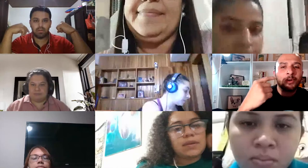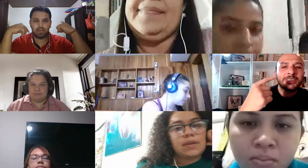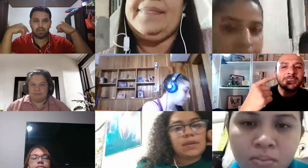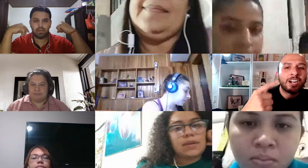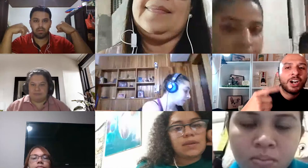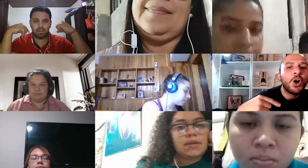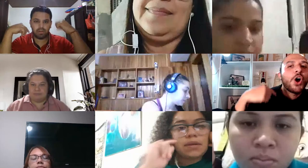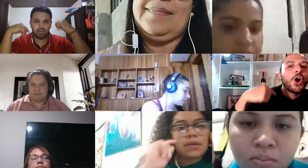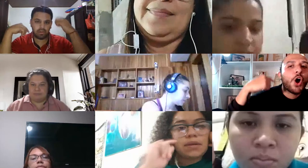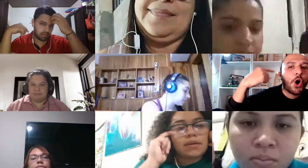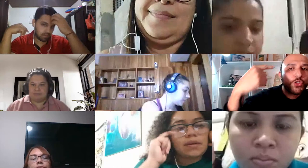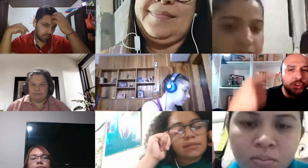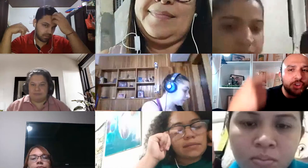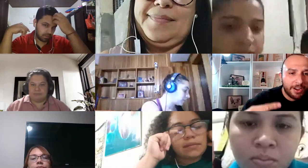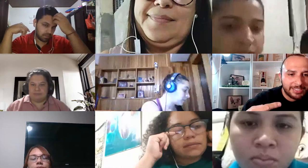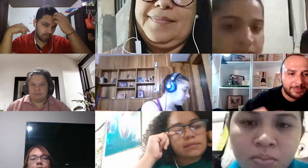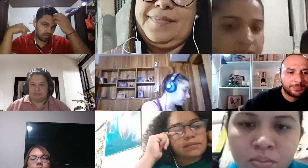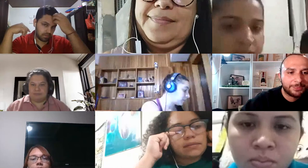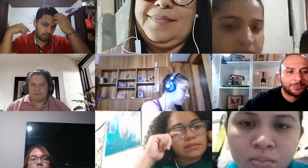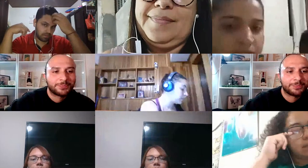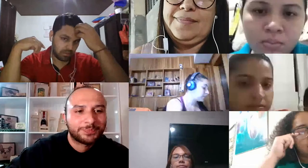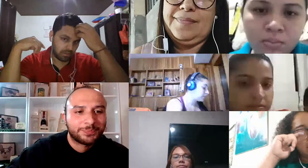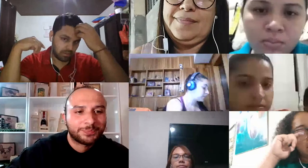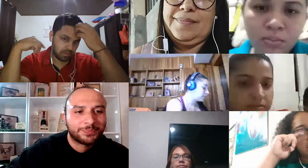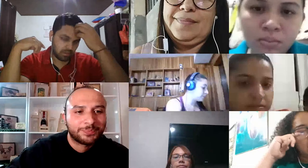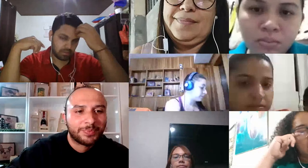Vamos a hacerlo otra vez.